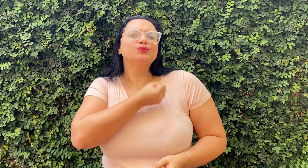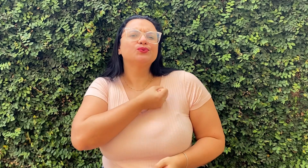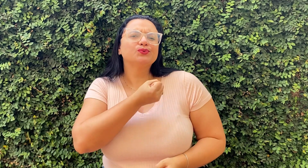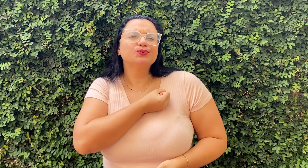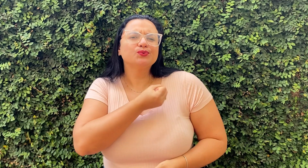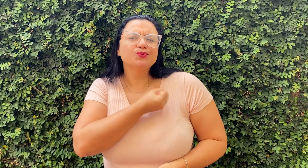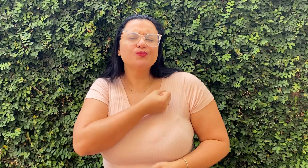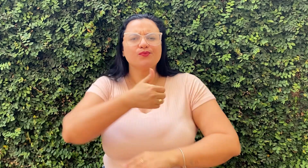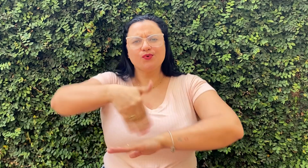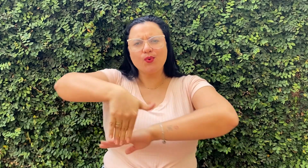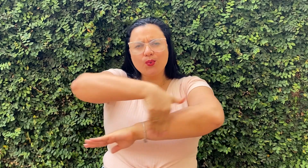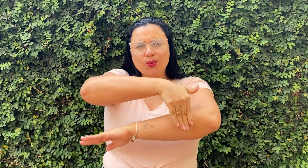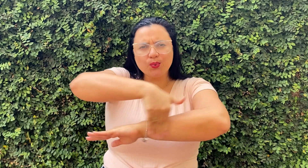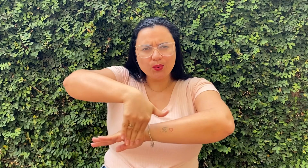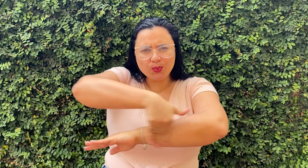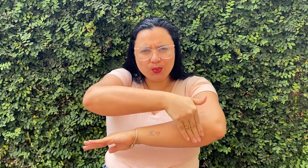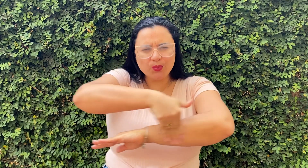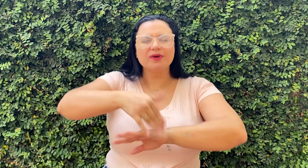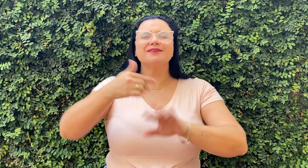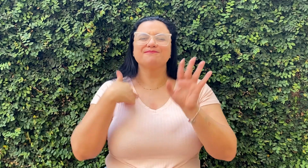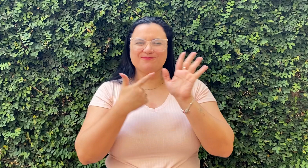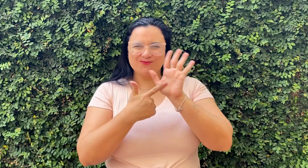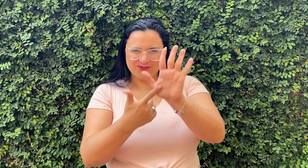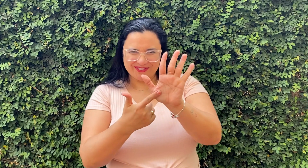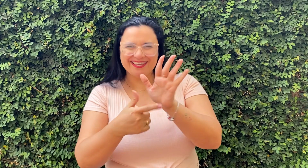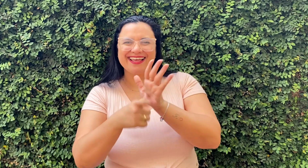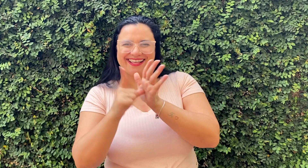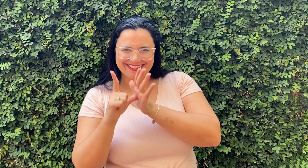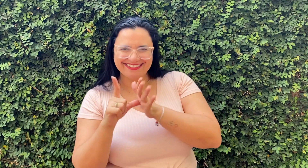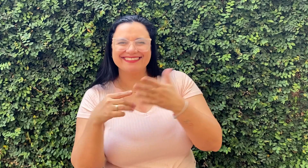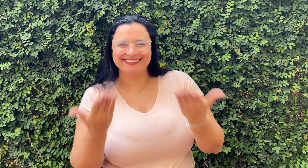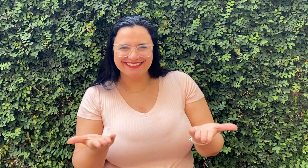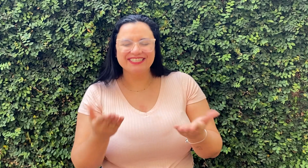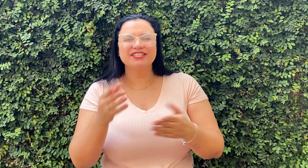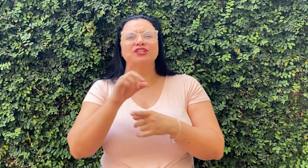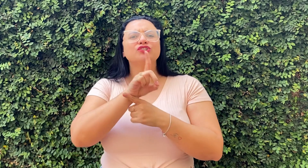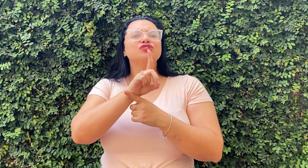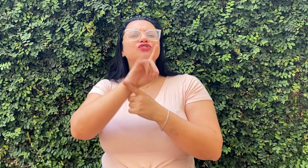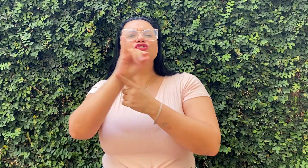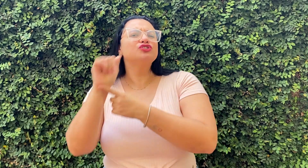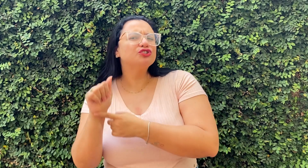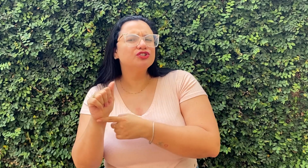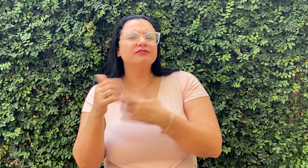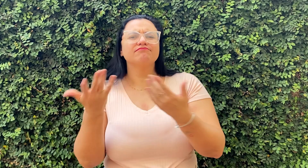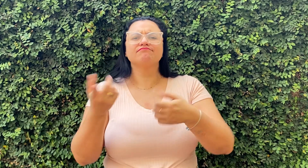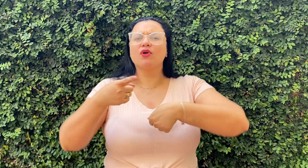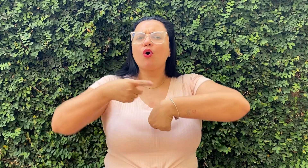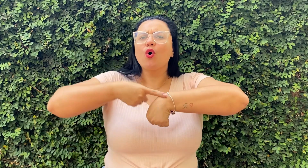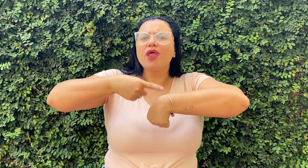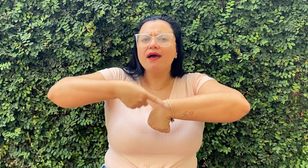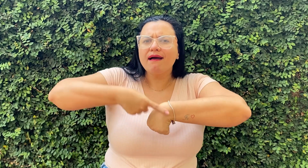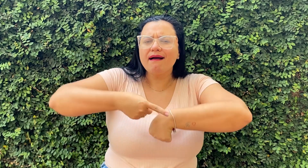Por exemplo, número para você poder falar do endereço. Lembra que eu sinalizei antes também? O dia, o